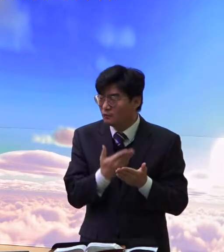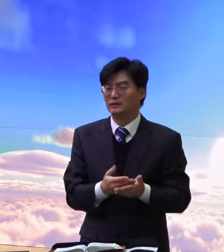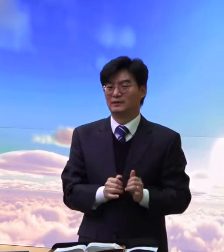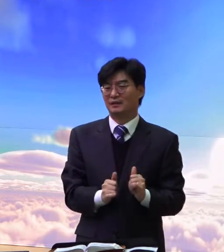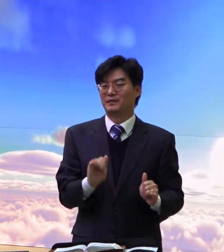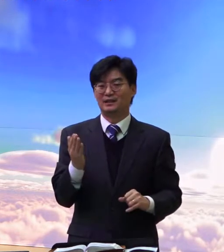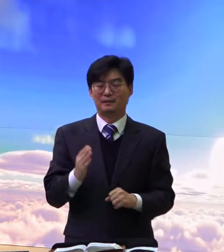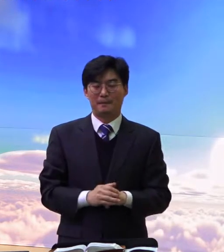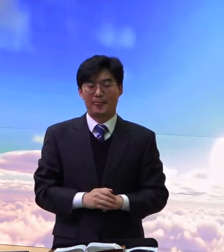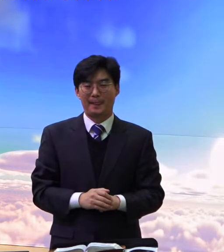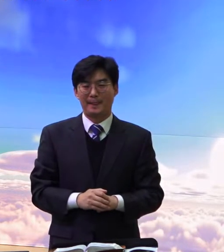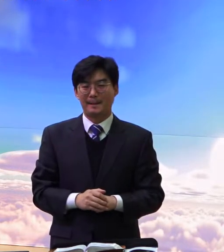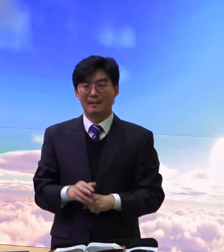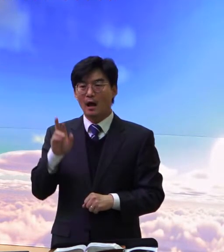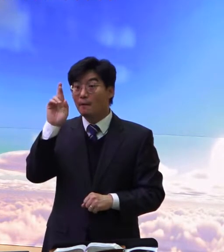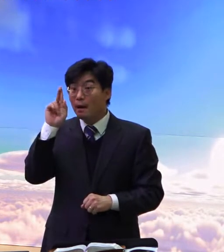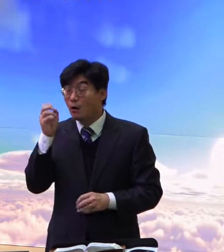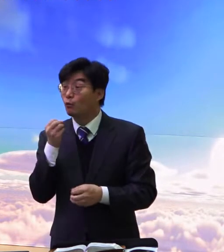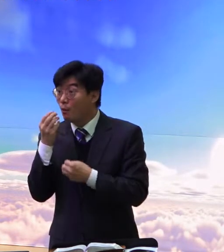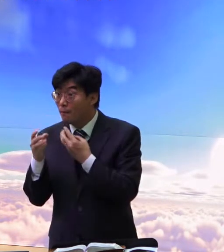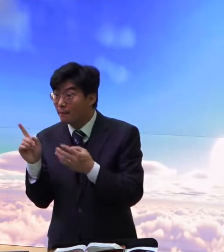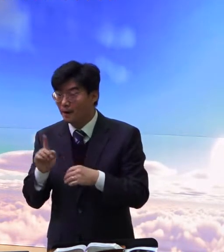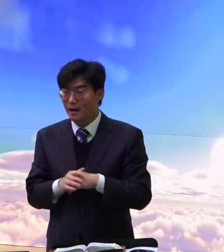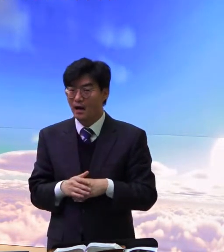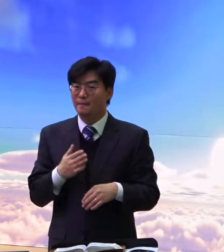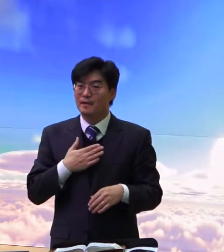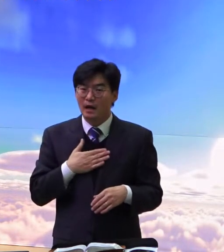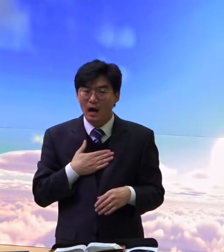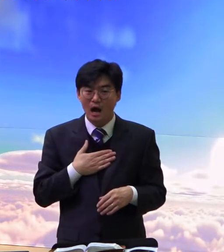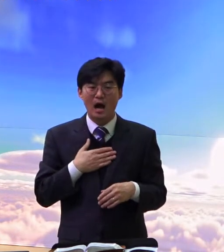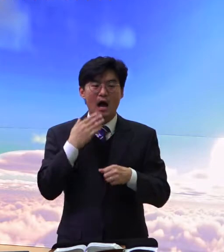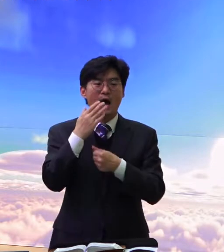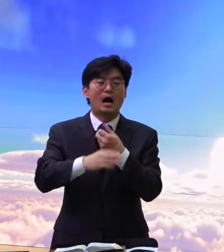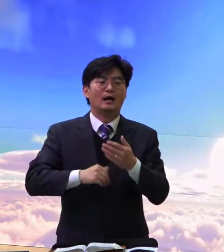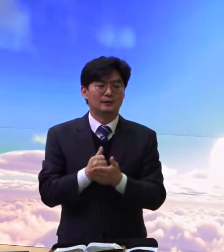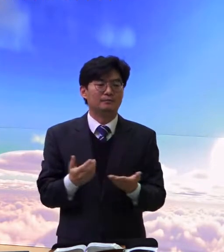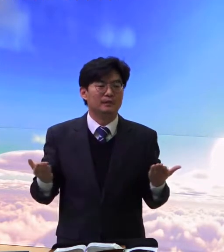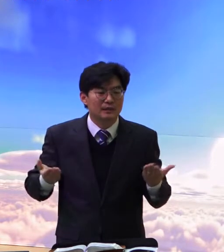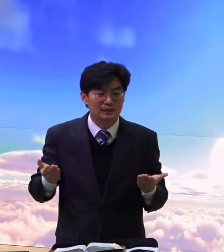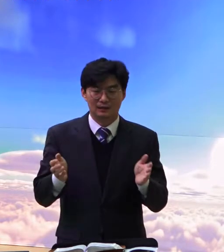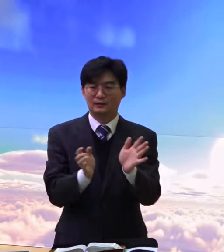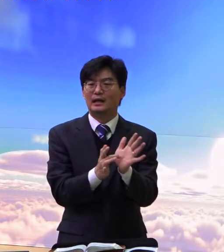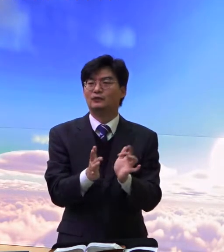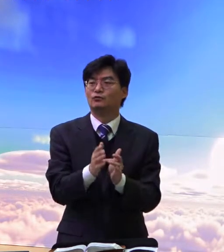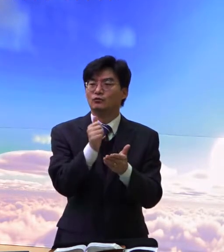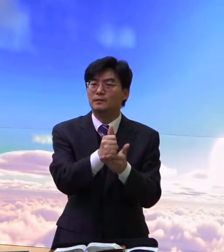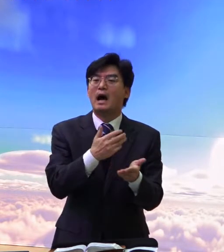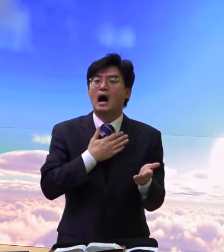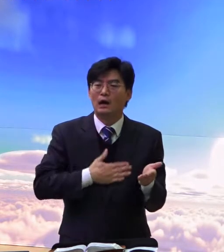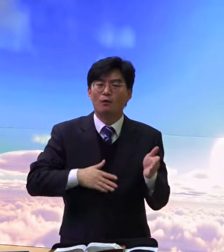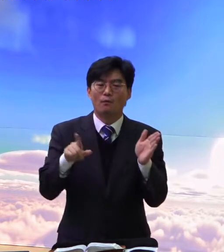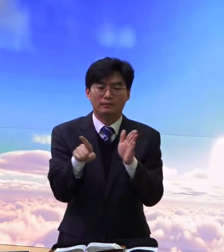그리고 바울은 하나님이 자신을 복음의 일꾼으로 삼아주신 것에 대해서 늘 감사하며